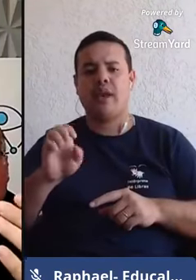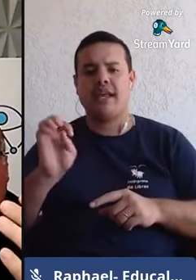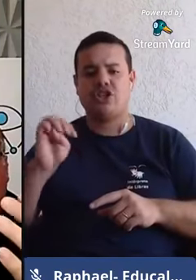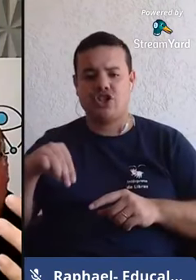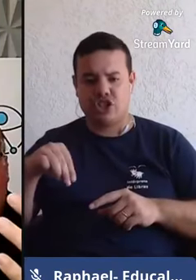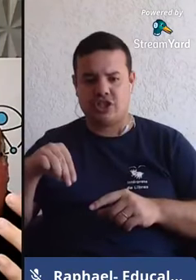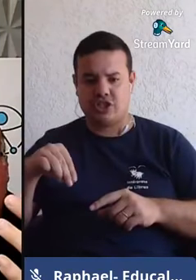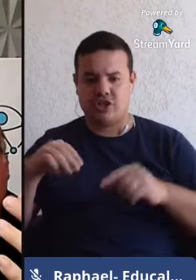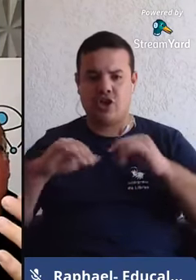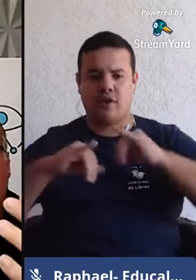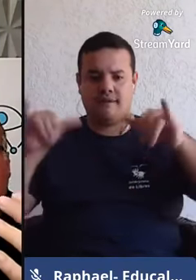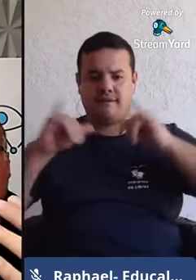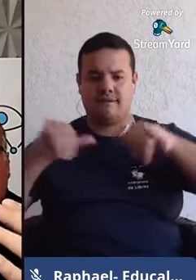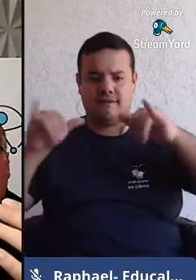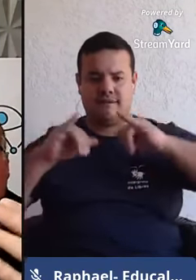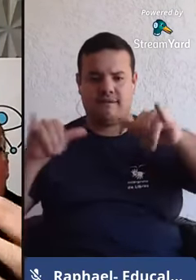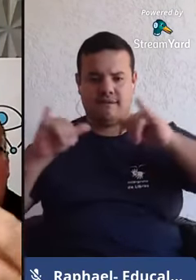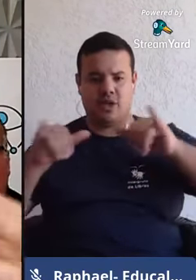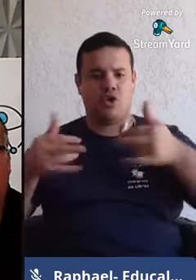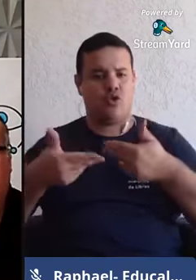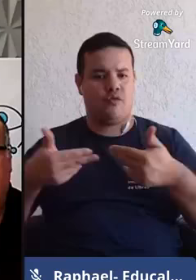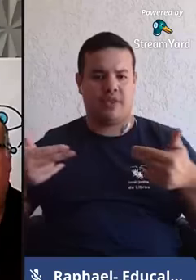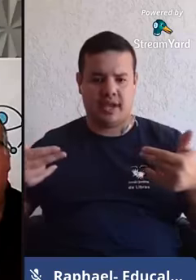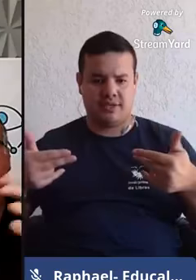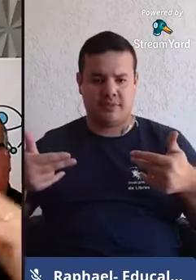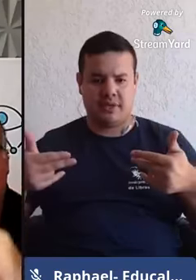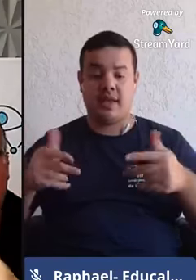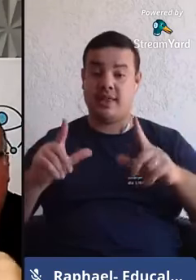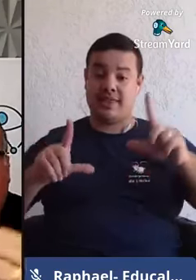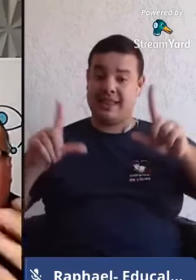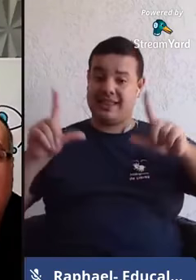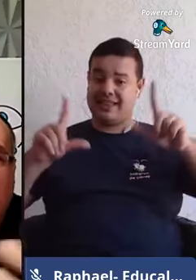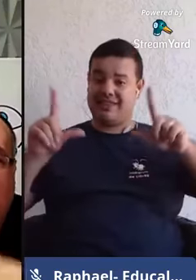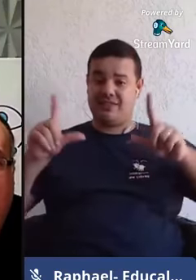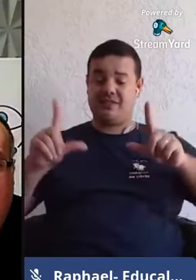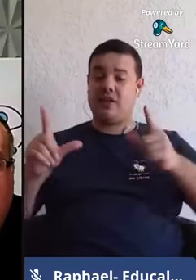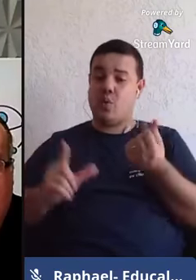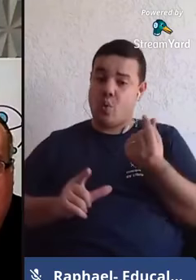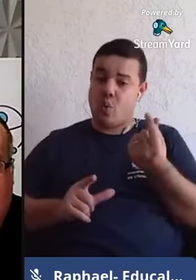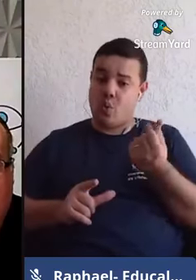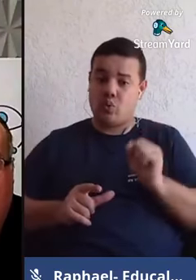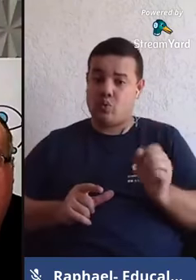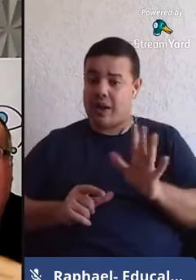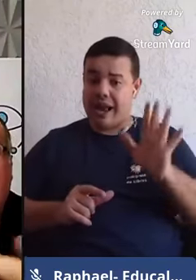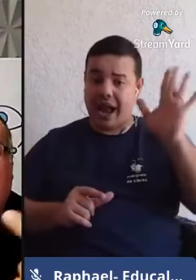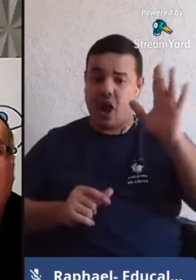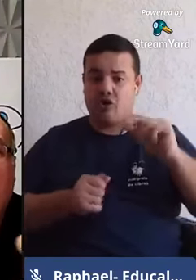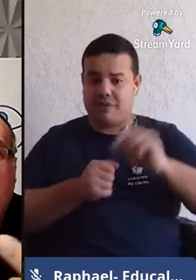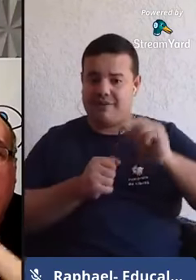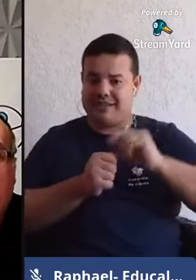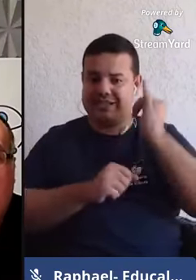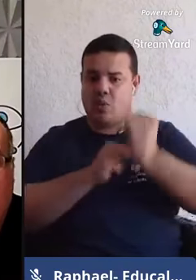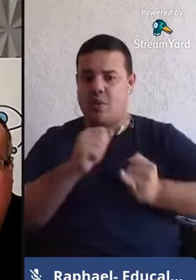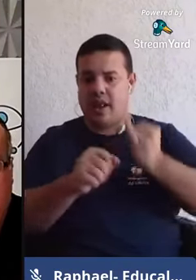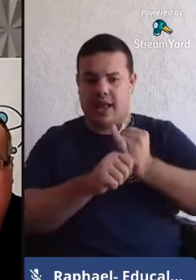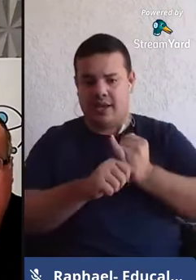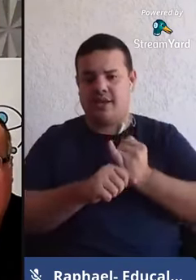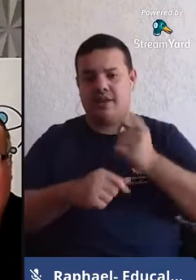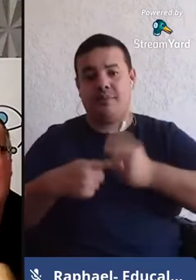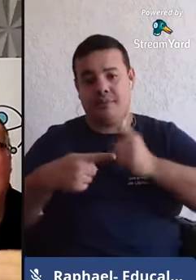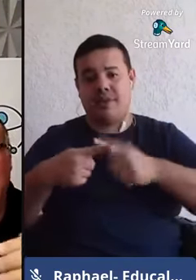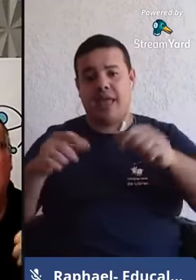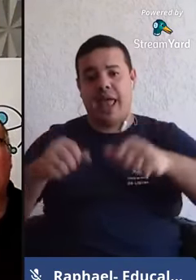eu não consigo fazer isso pelo seguinte, o custo e a operacionalização dele é muito cara para a gente fazer online, porque é um programa de auditório,